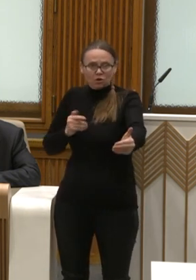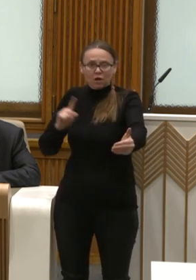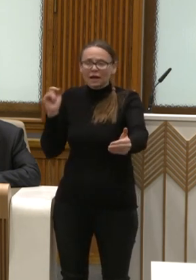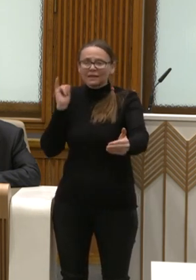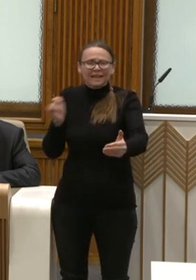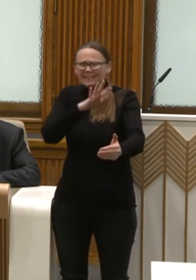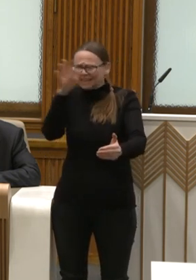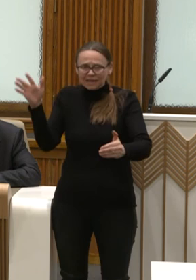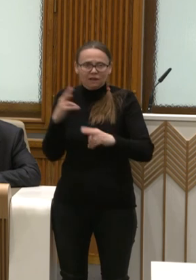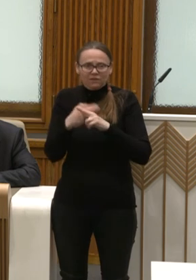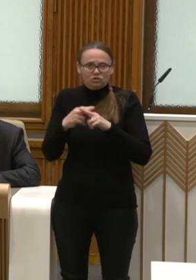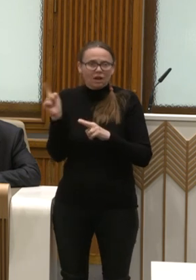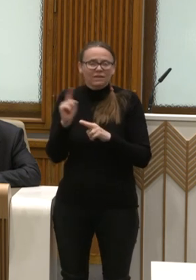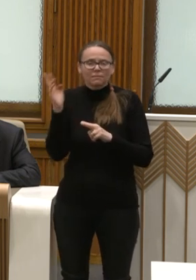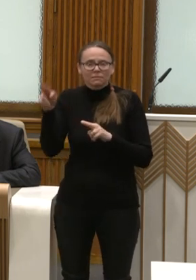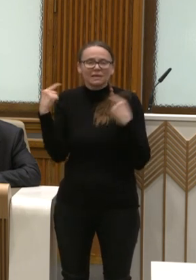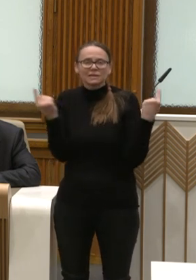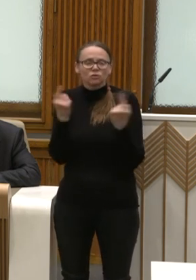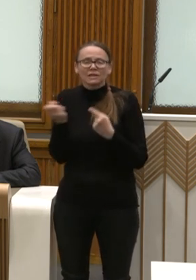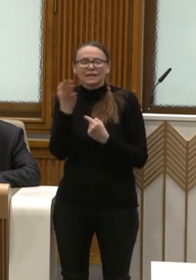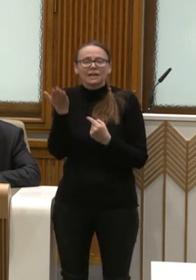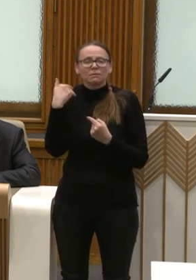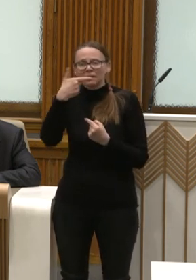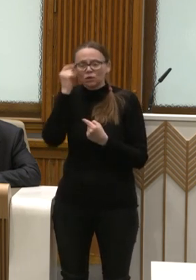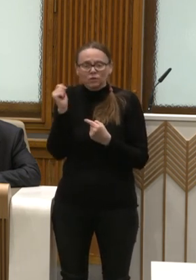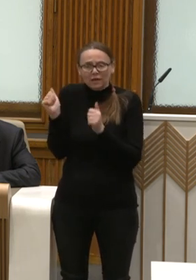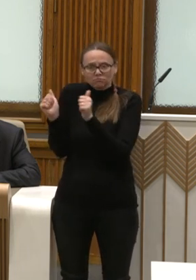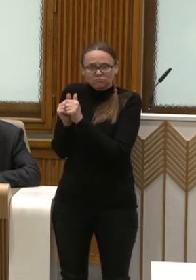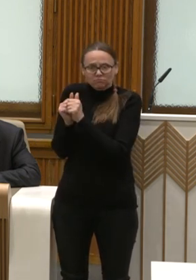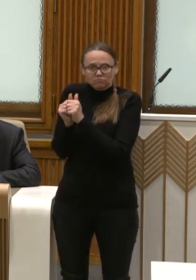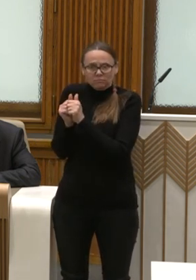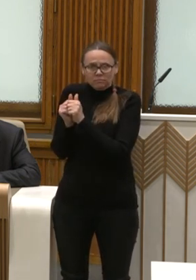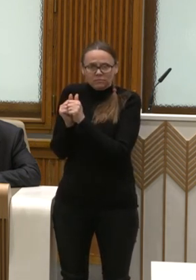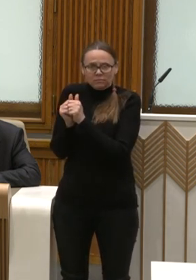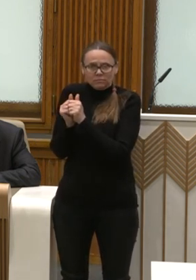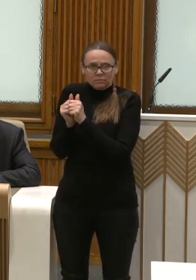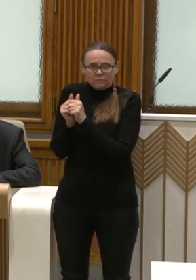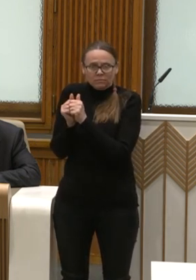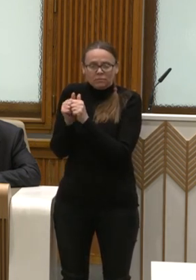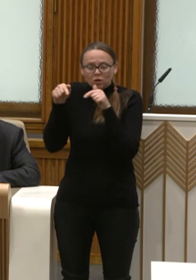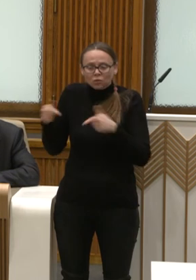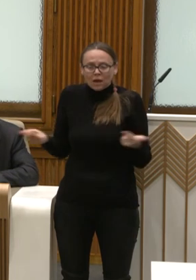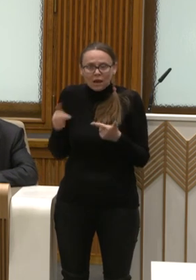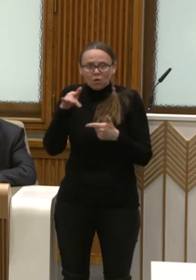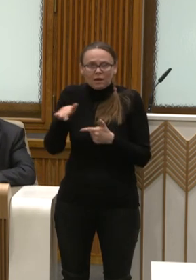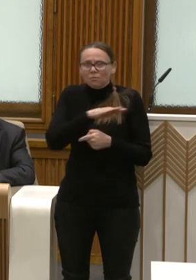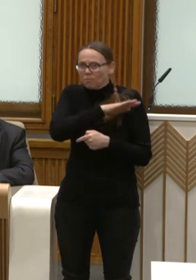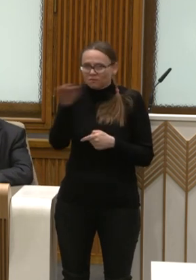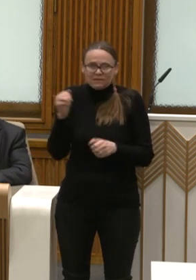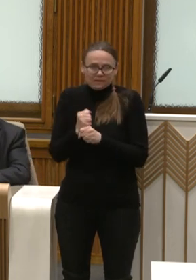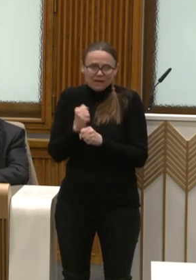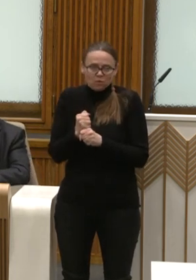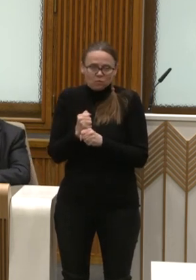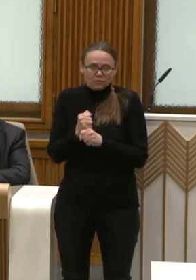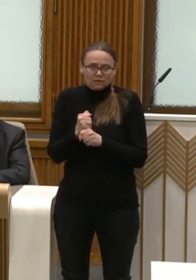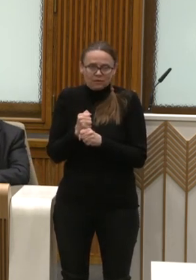bi imeli v državi situacij, kjer bi bili ljudje tesno skupaj. Tukaj lahko gremo potem po vseh dejavnostih, po